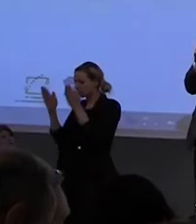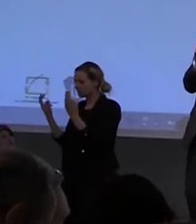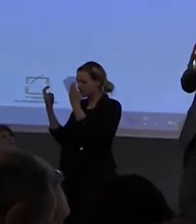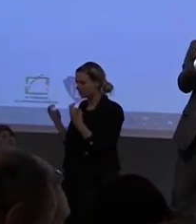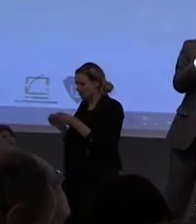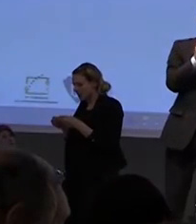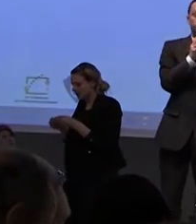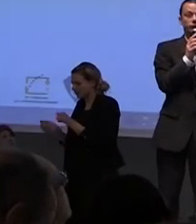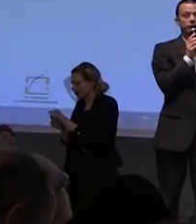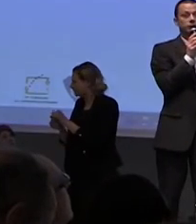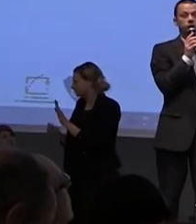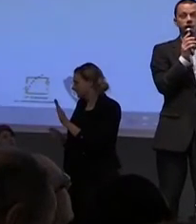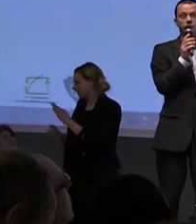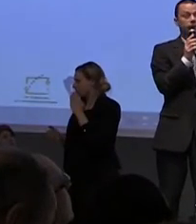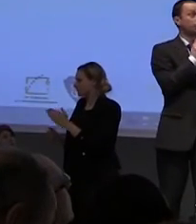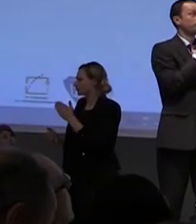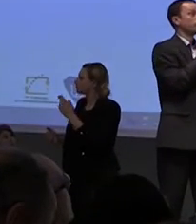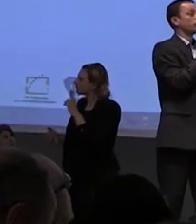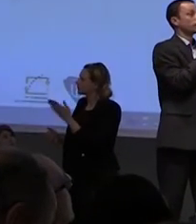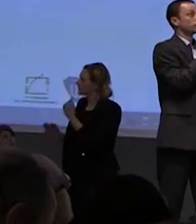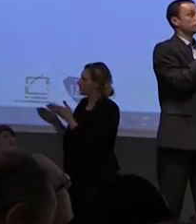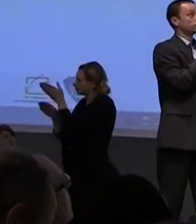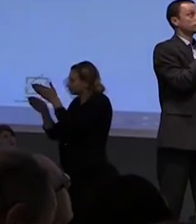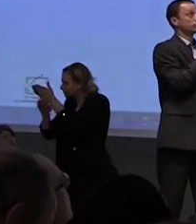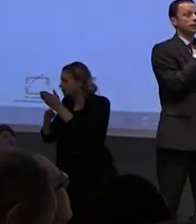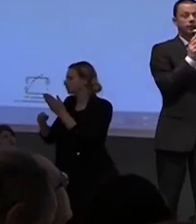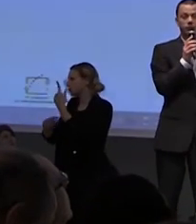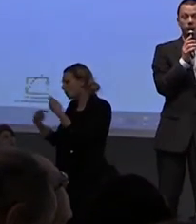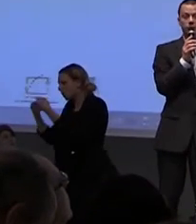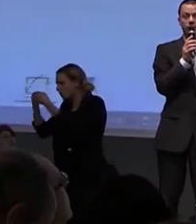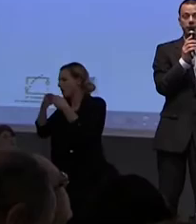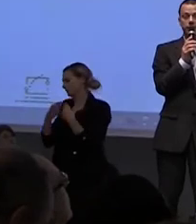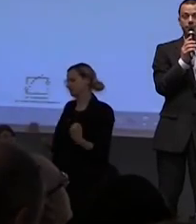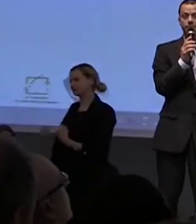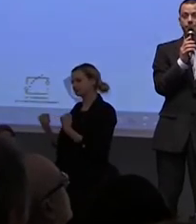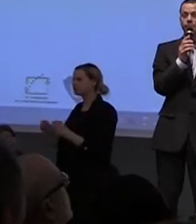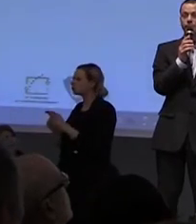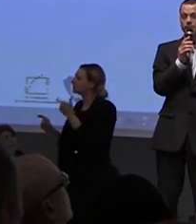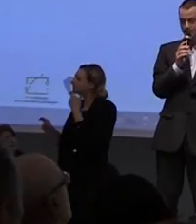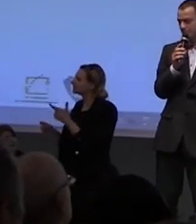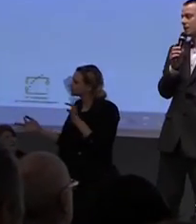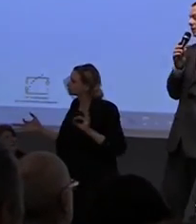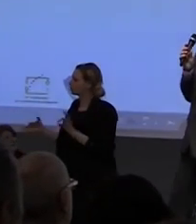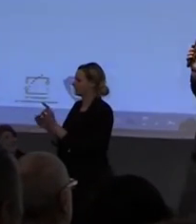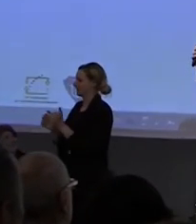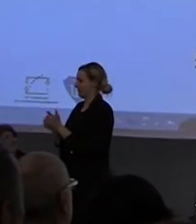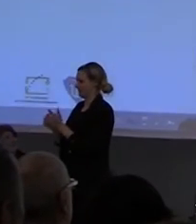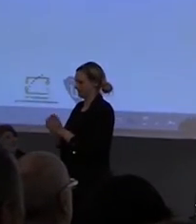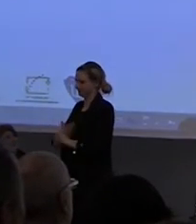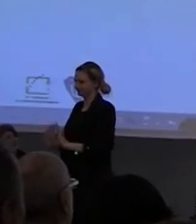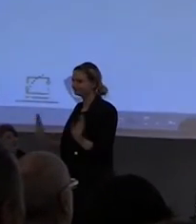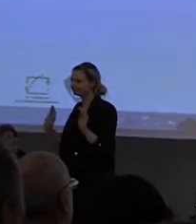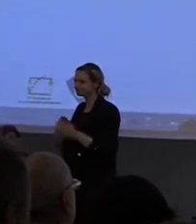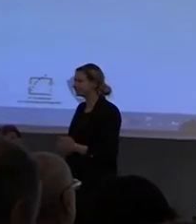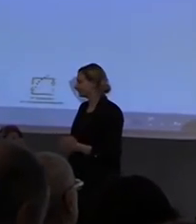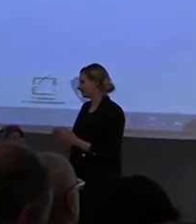co nejvíce odpovídající potřebám a současné praxi. Tak, tolik